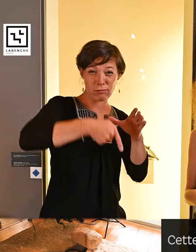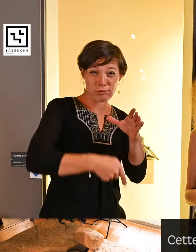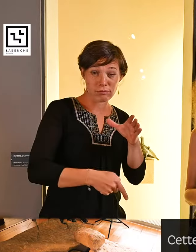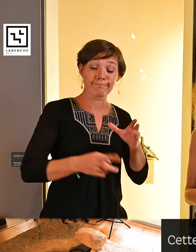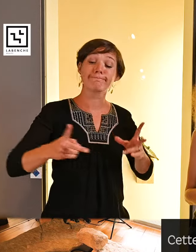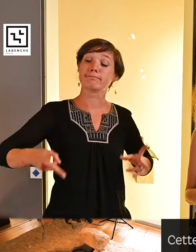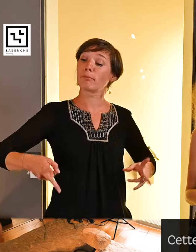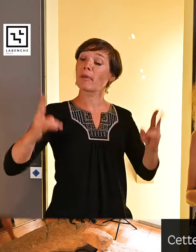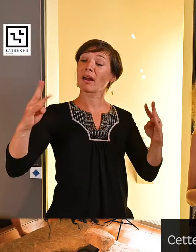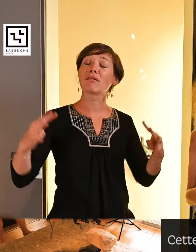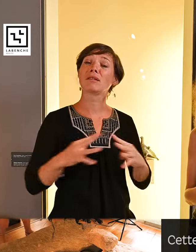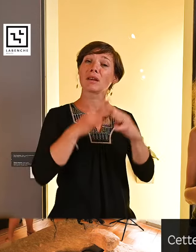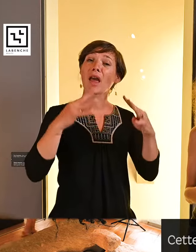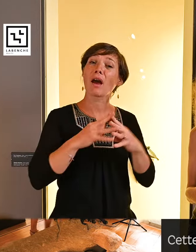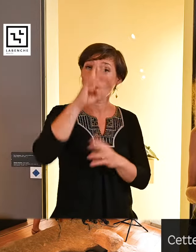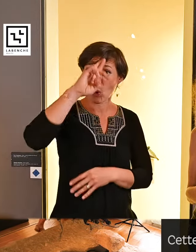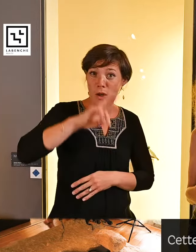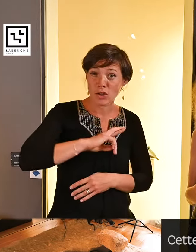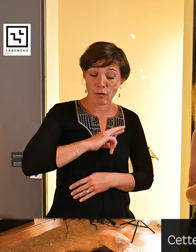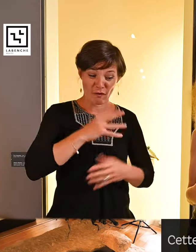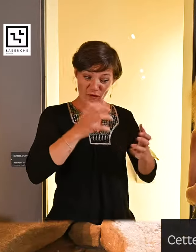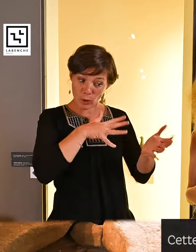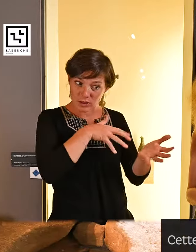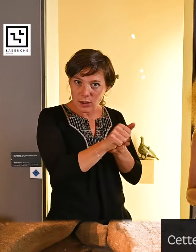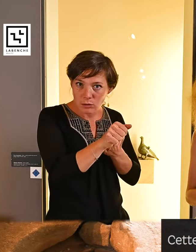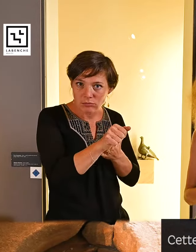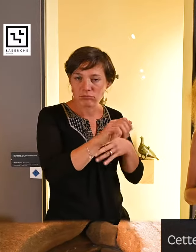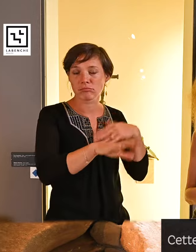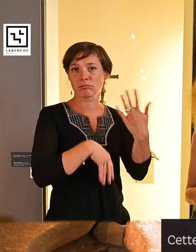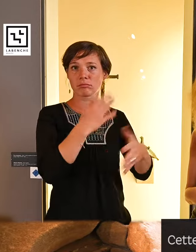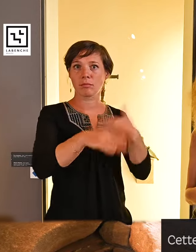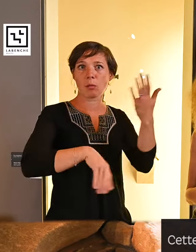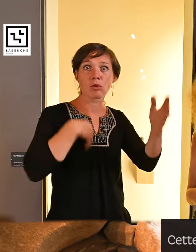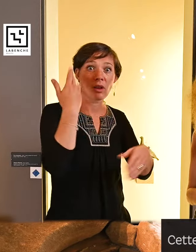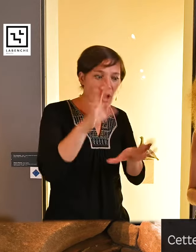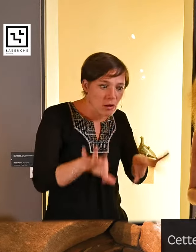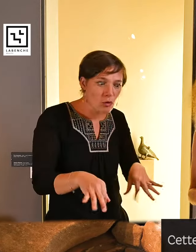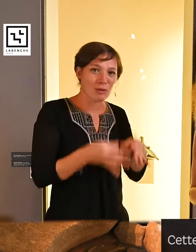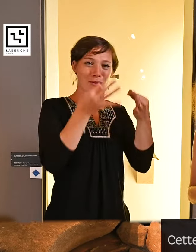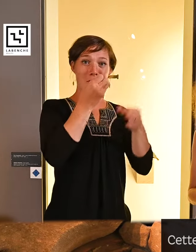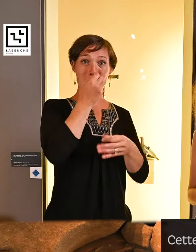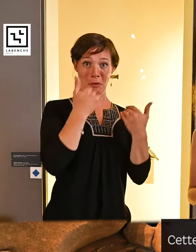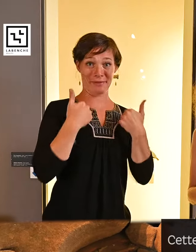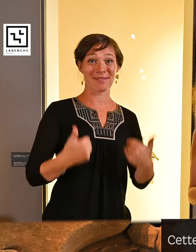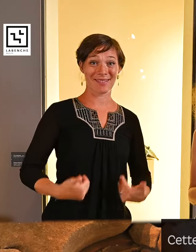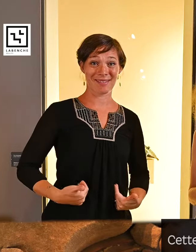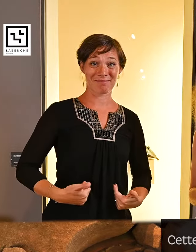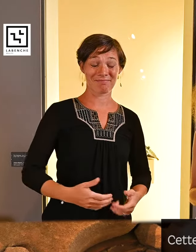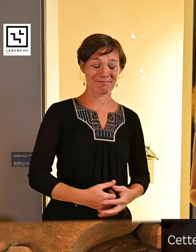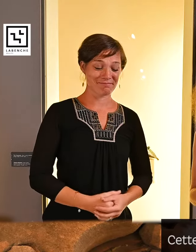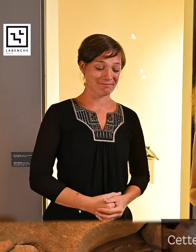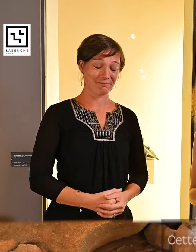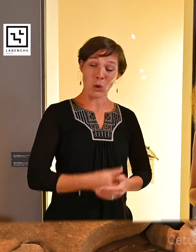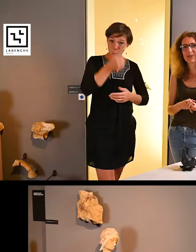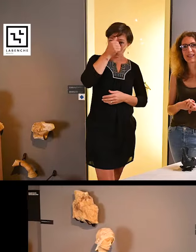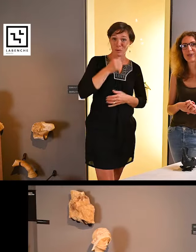pendant les guerres de religion afin d'être détruite elle a finalement été retrouvée conservée en très bon état le musée